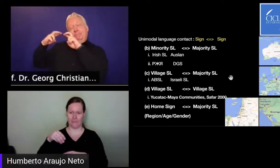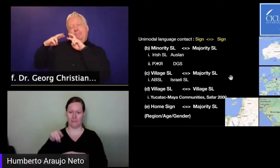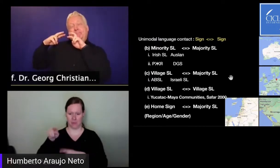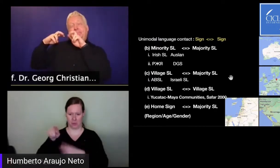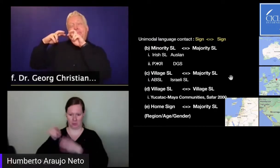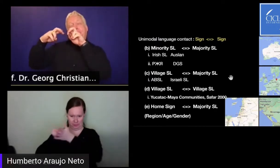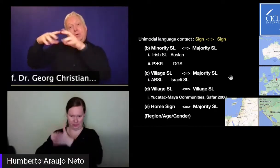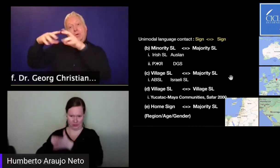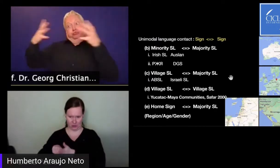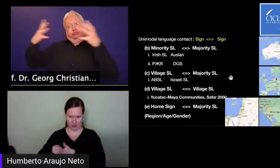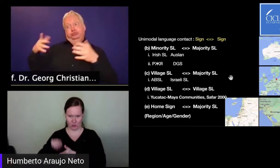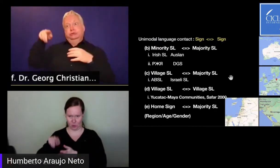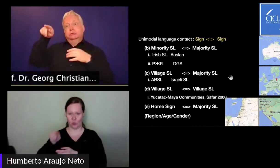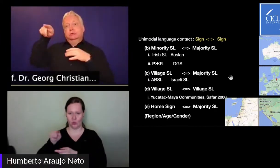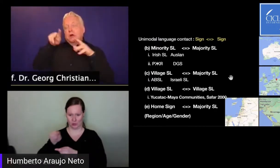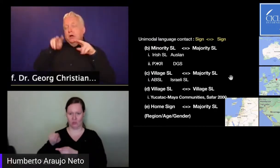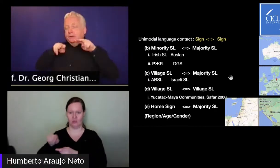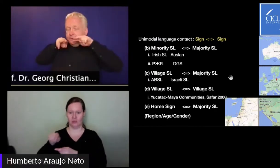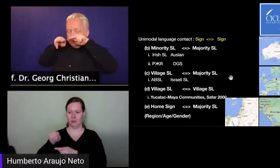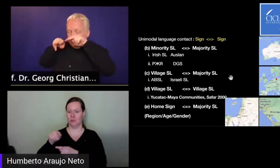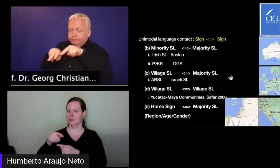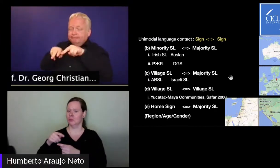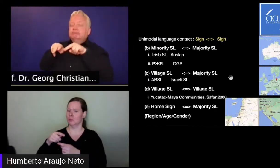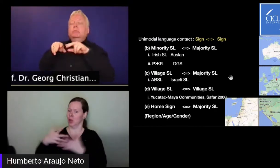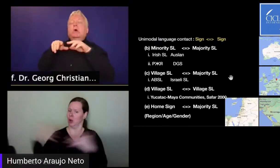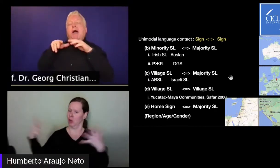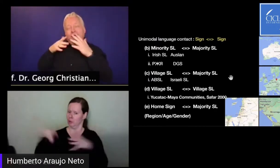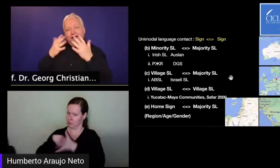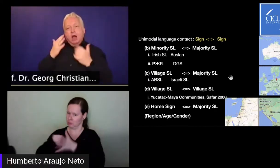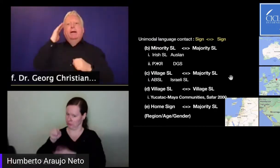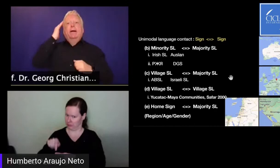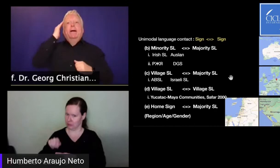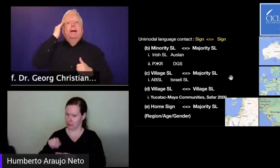No estudo de Adam, por exemplo, vai aparecer essa língua de sinais.